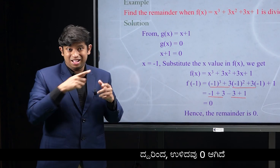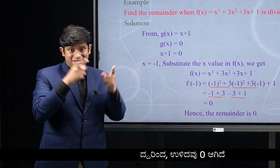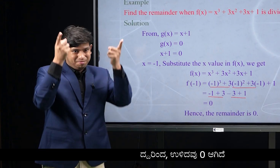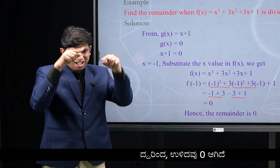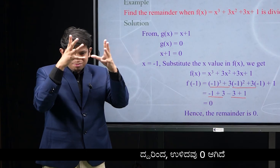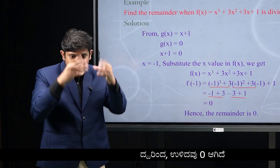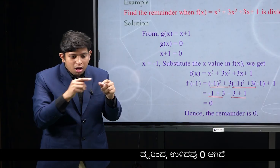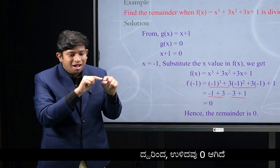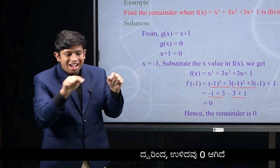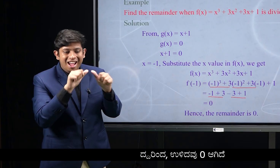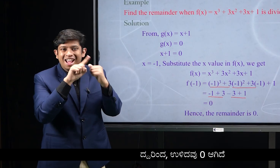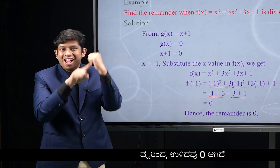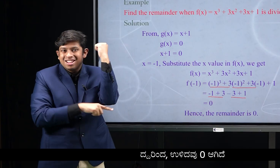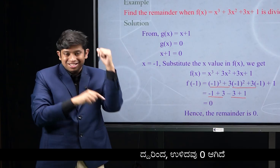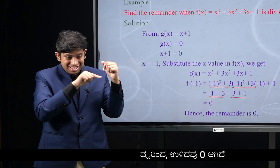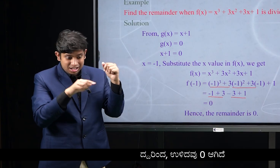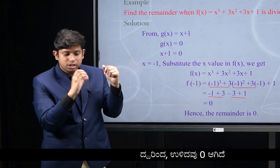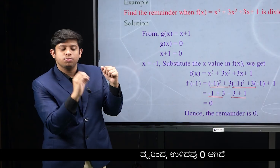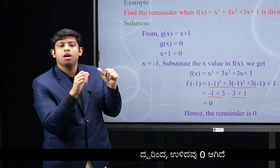ಆದ್ರಿಂದ ಉಳಿದವು ಎಲ್ಲ 0 ಆಗಿದೆ.